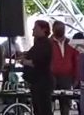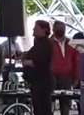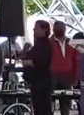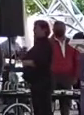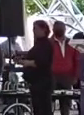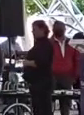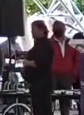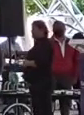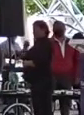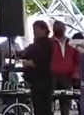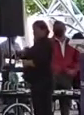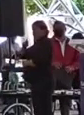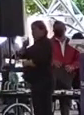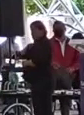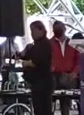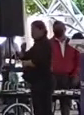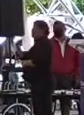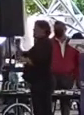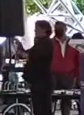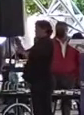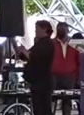Congreso del Estado.